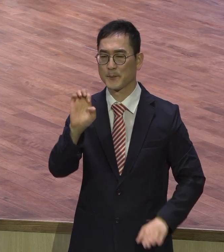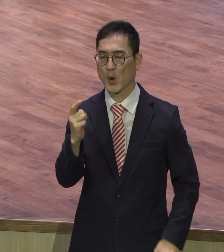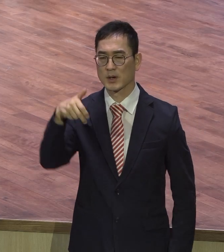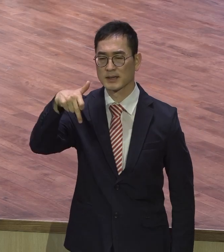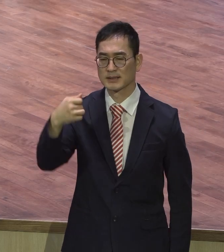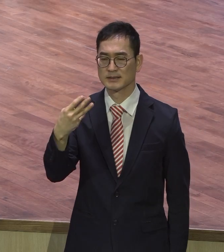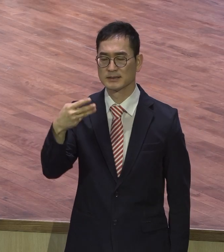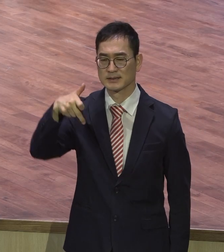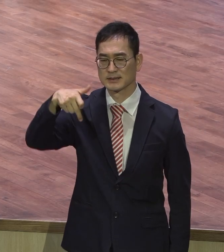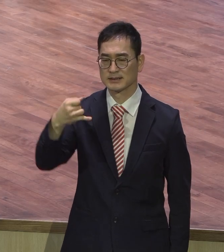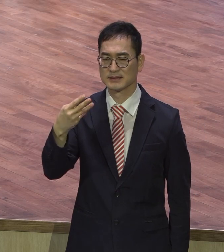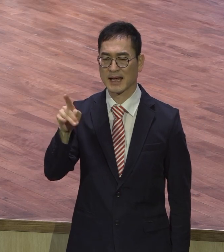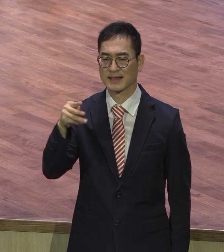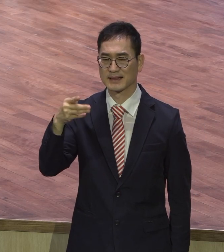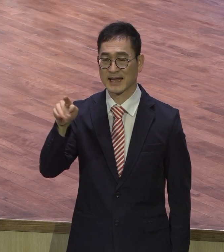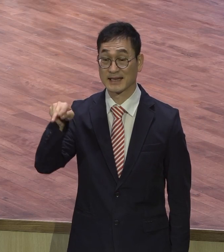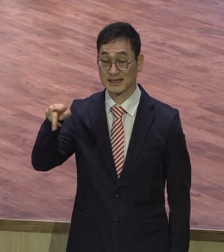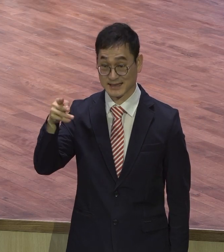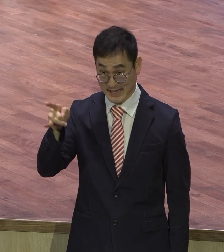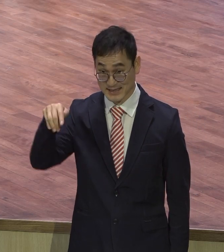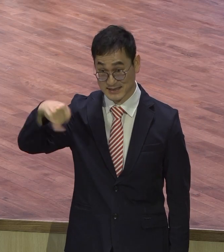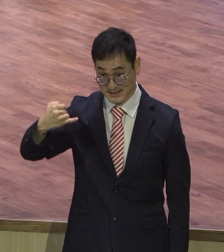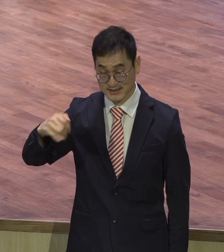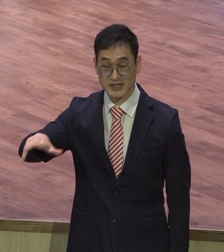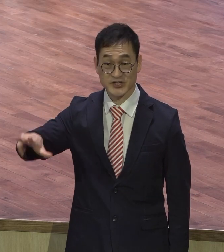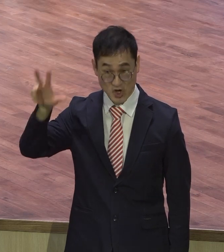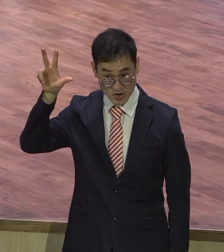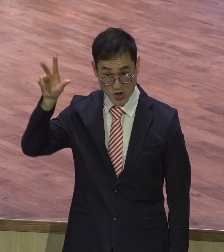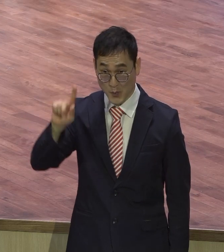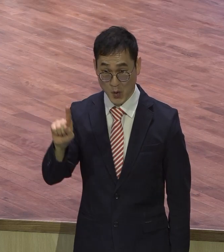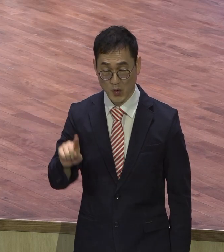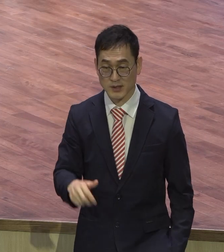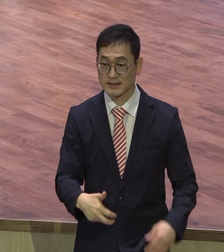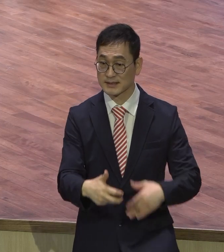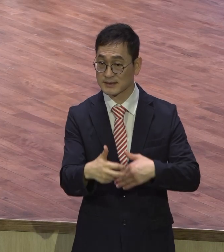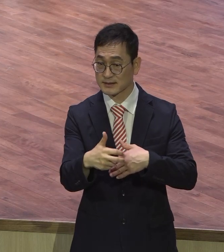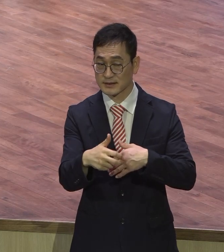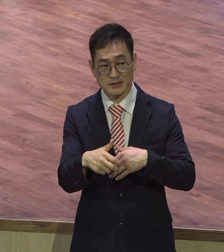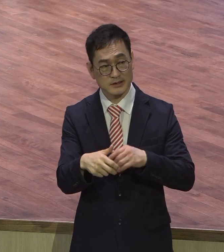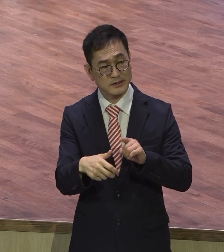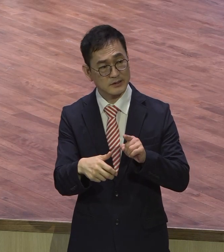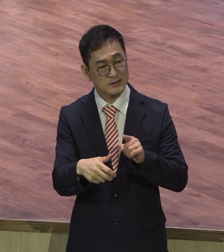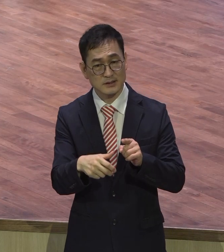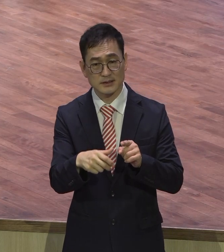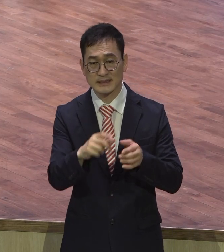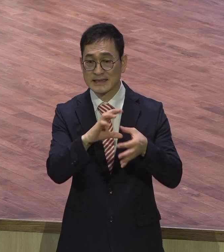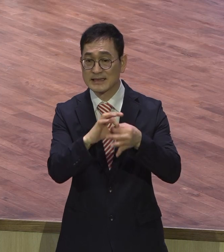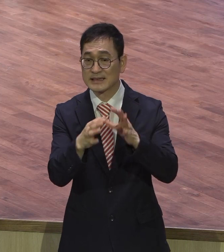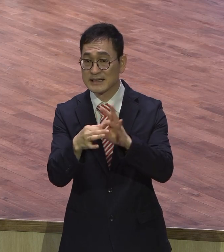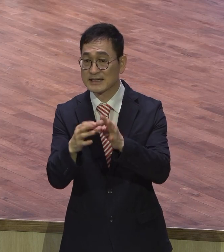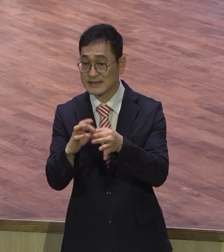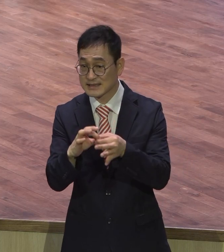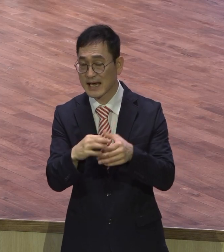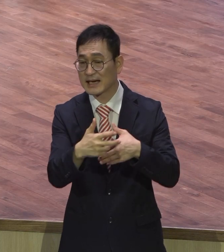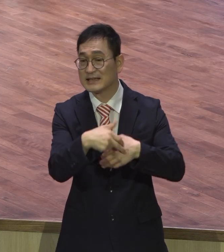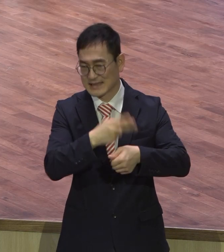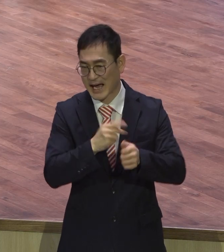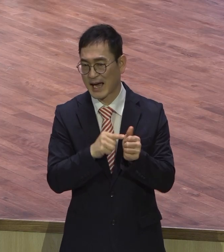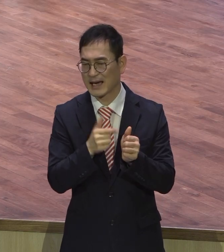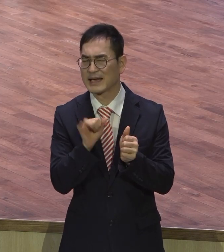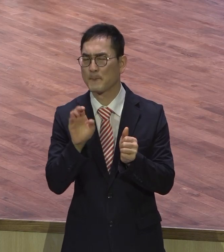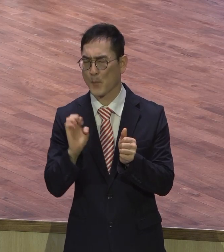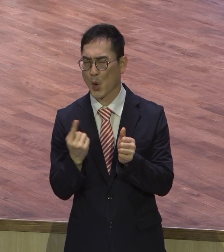히포크라테스 선서는요 의학의 아버지라고 불리는 고대 그리스의 의사였습니다